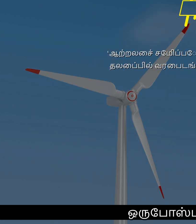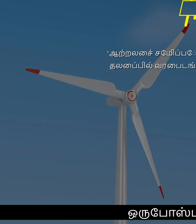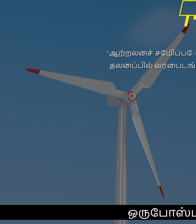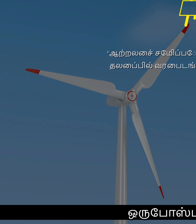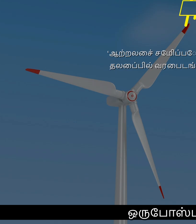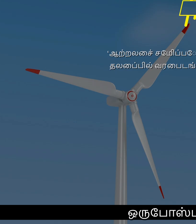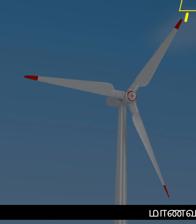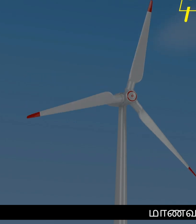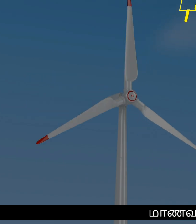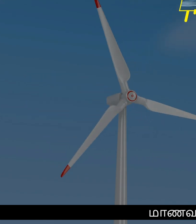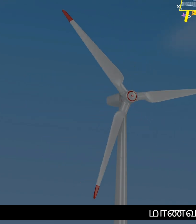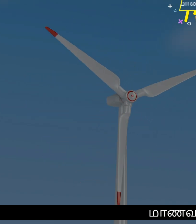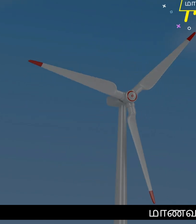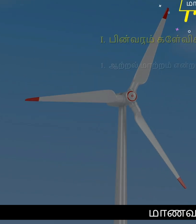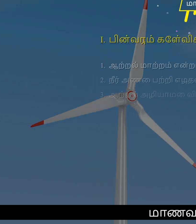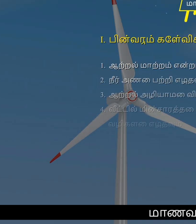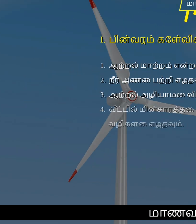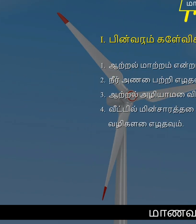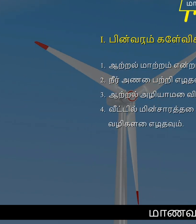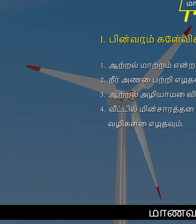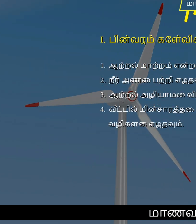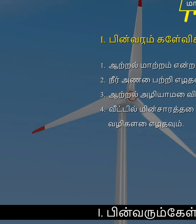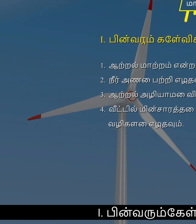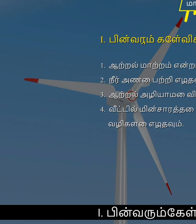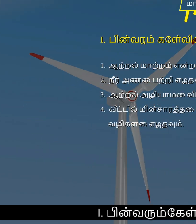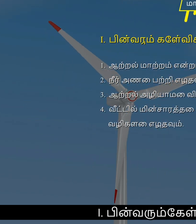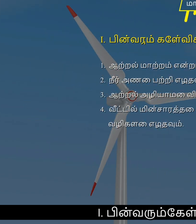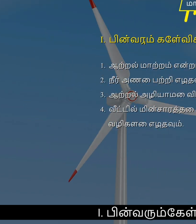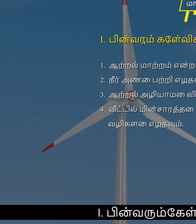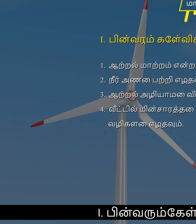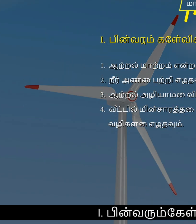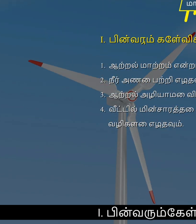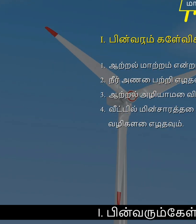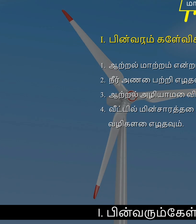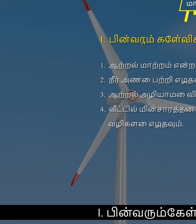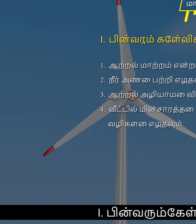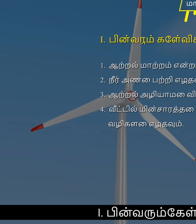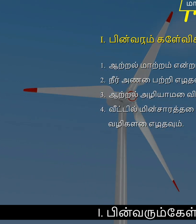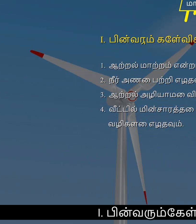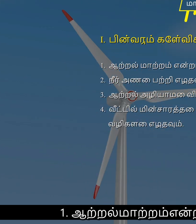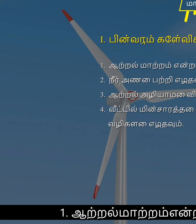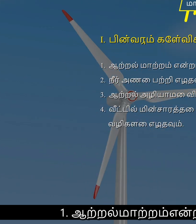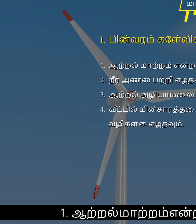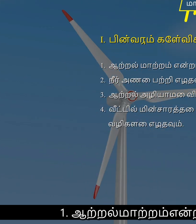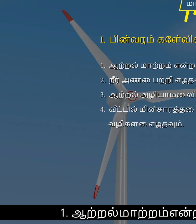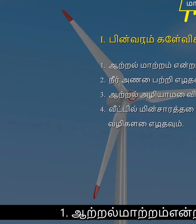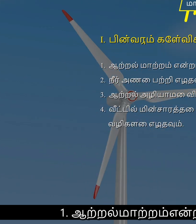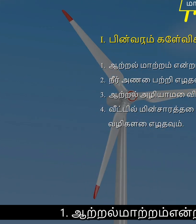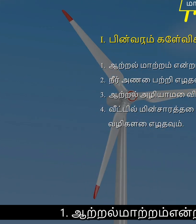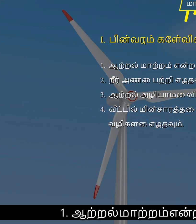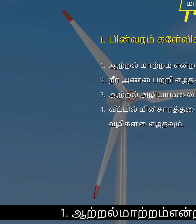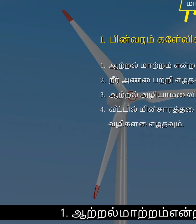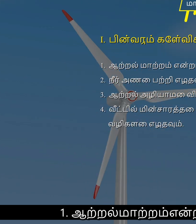போஸ்டரை உருவாக்குங்கள். மாணவர் அறிவு மதிப்பீடு. பின்வரும் கேள்விகளுக்கு பதில் அளிக்கவும்.